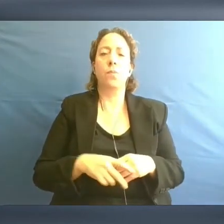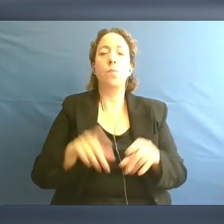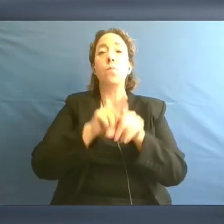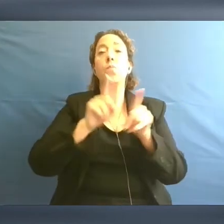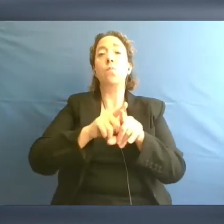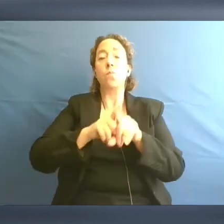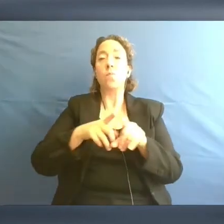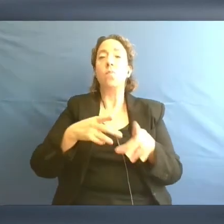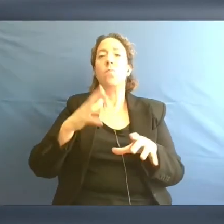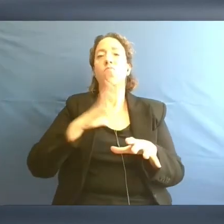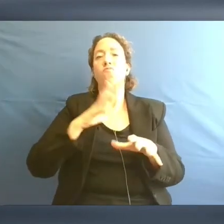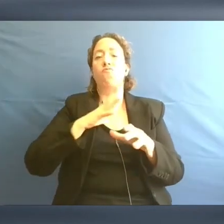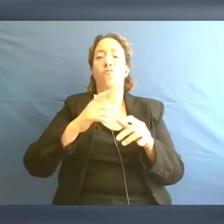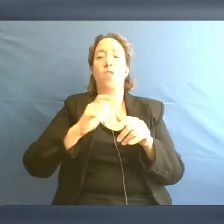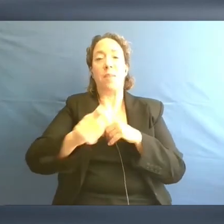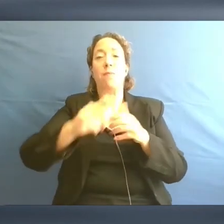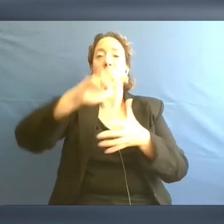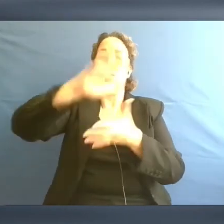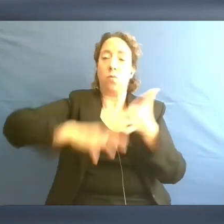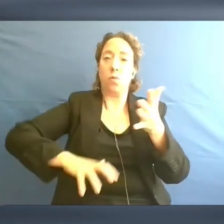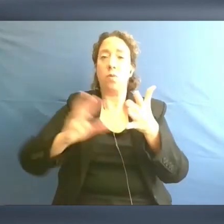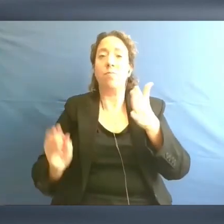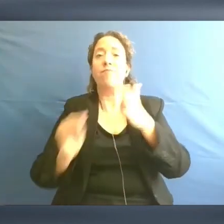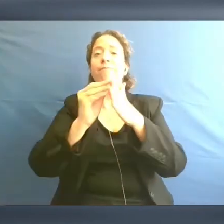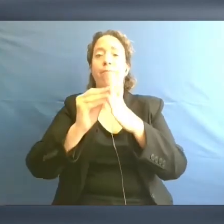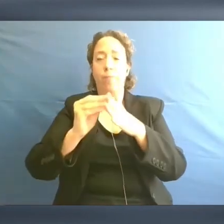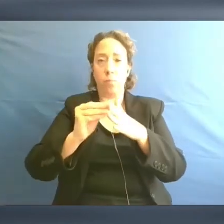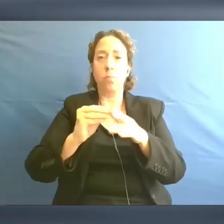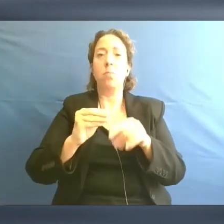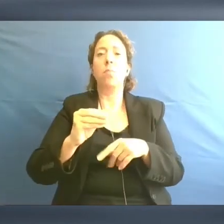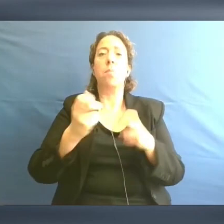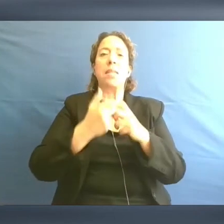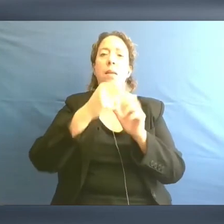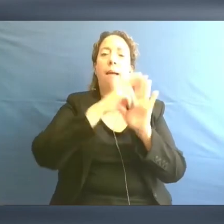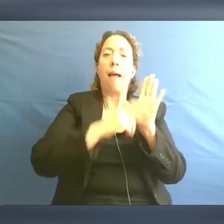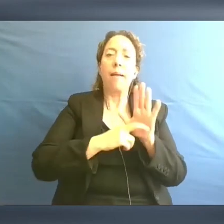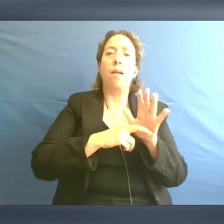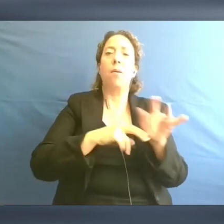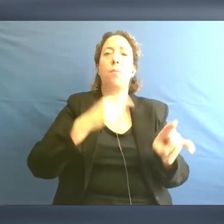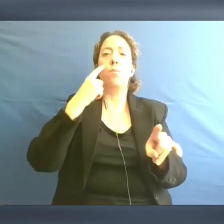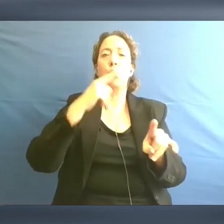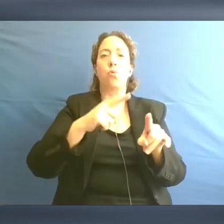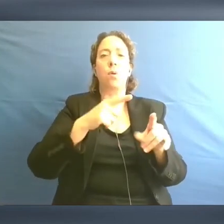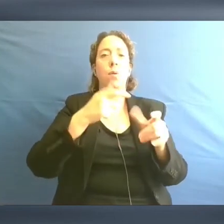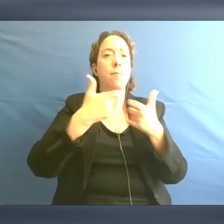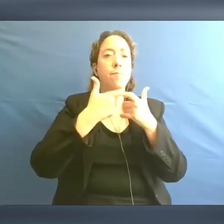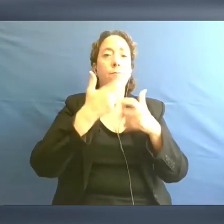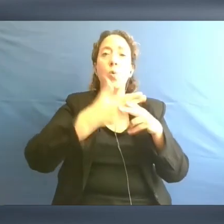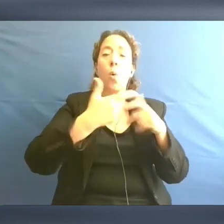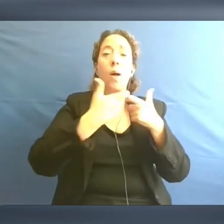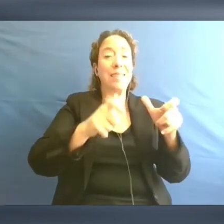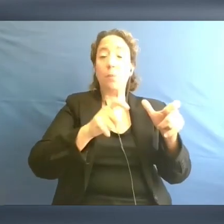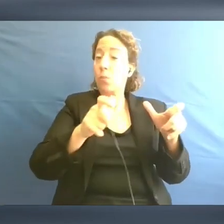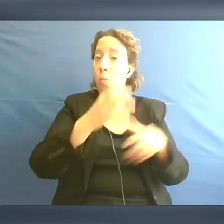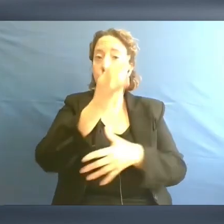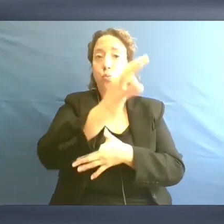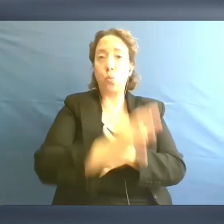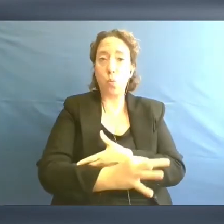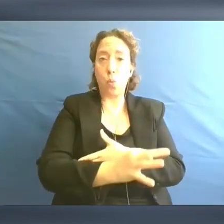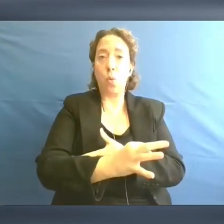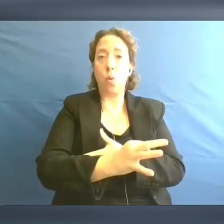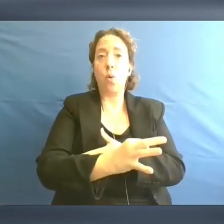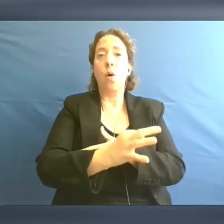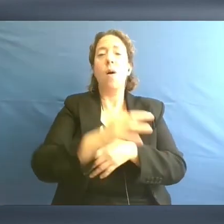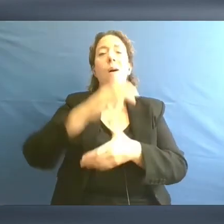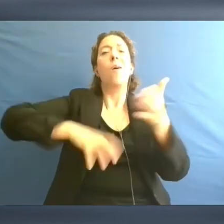des comptes rendus d'implémentation. Alors ici, c'est pour une règle qui vérifie la présence d'un nom accessible sur les boutons. Le détail du compte